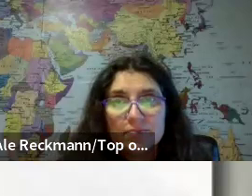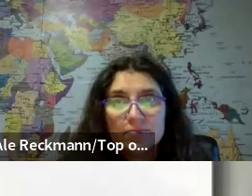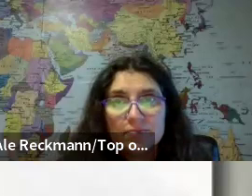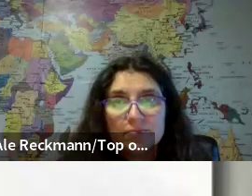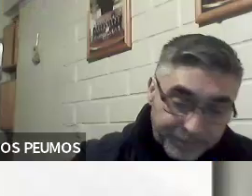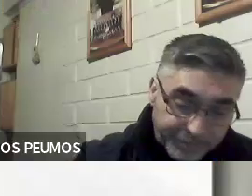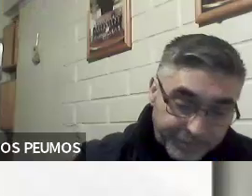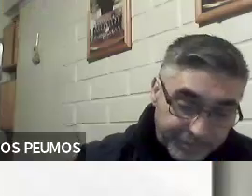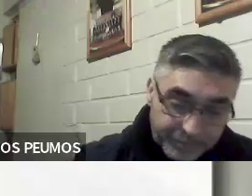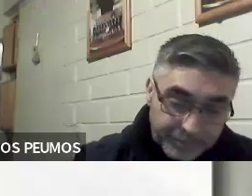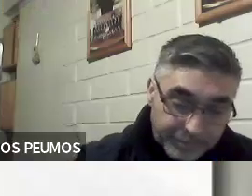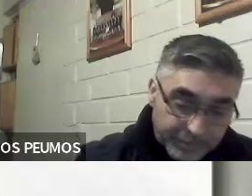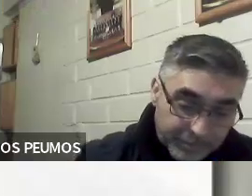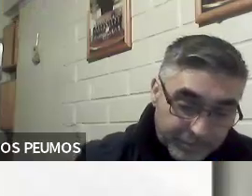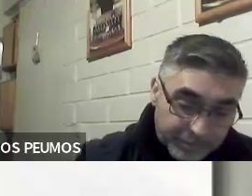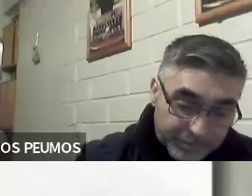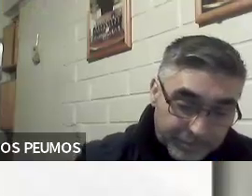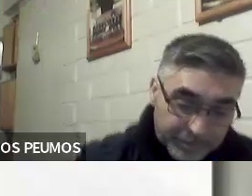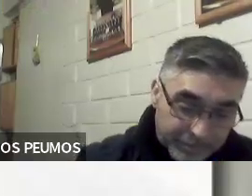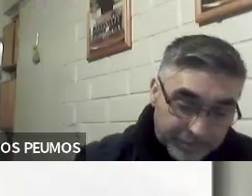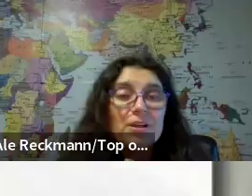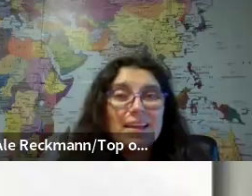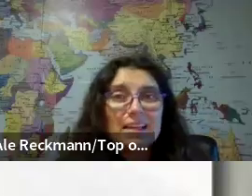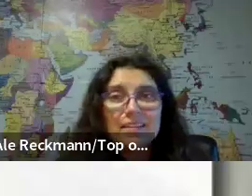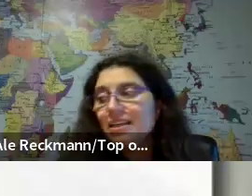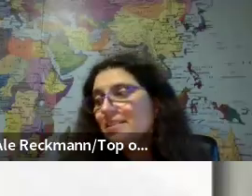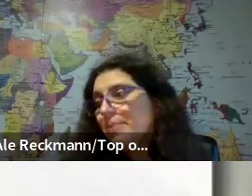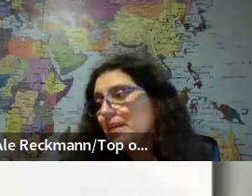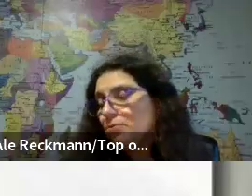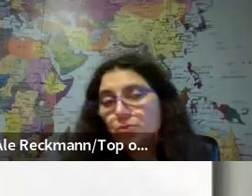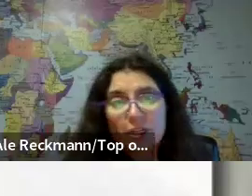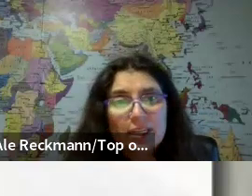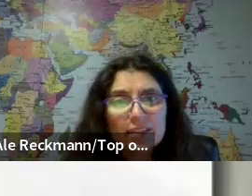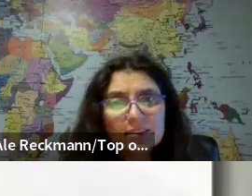Recursos humanos. Tiene que tener un contrato formal, pero ¿en qué área debe desempeñar sus funciones?